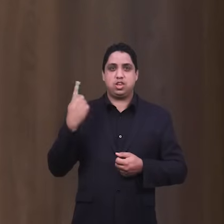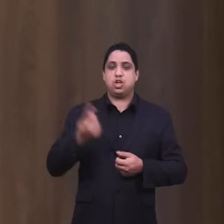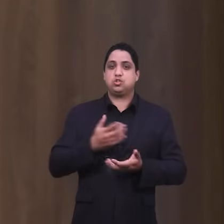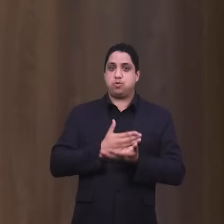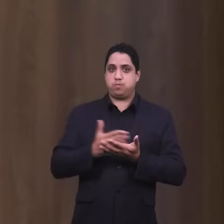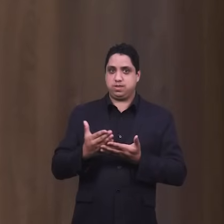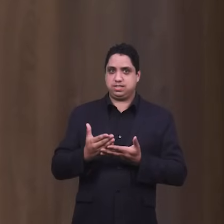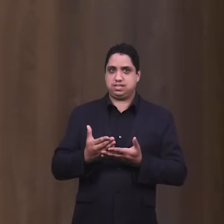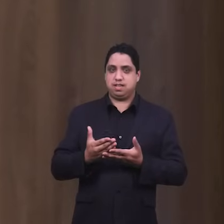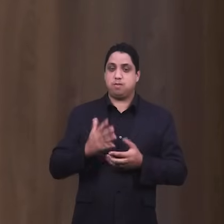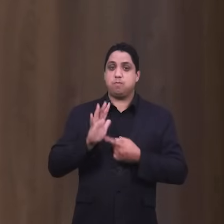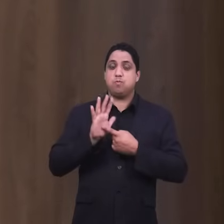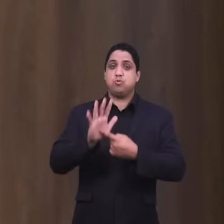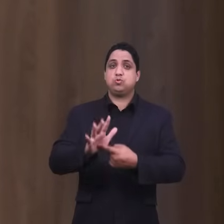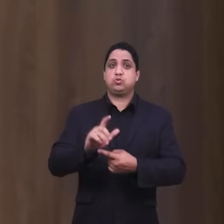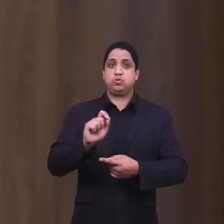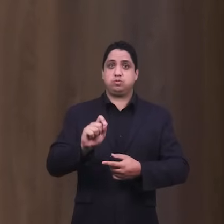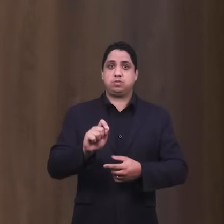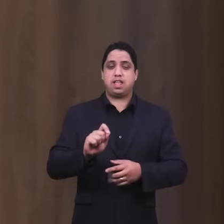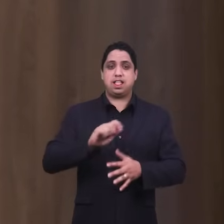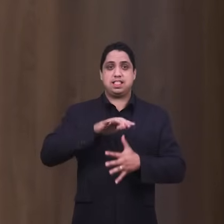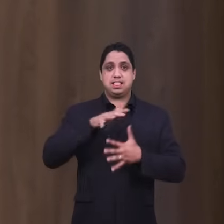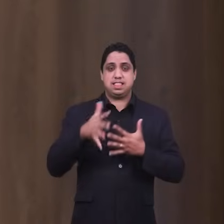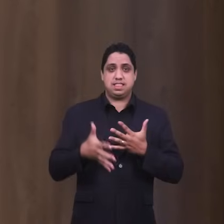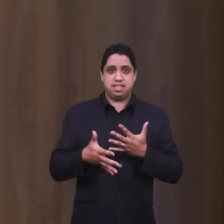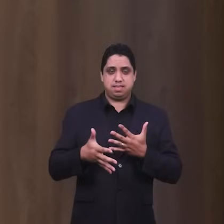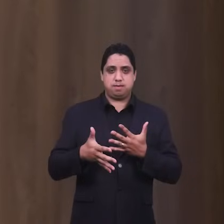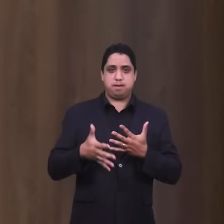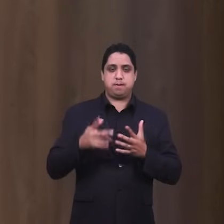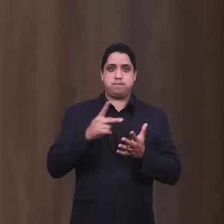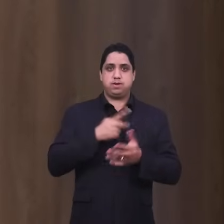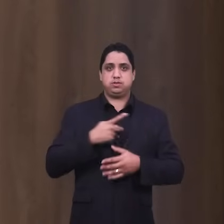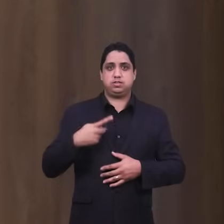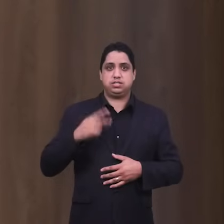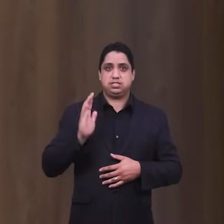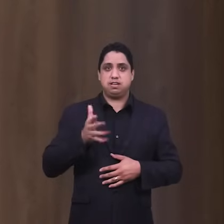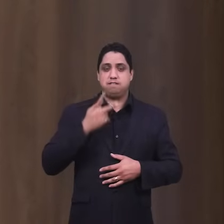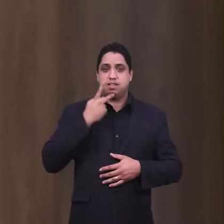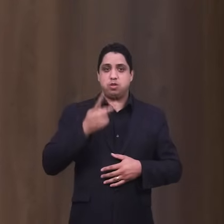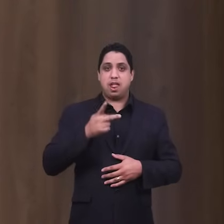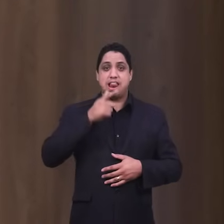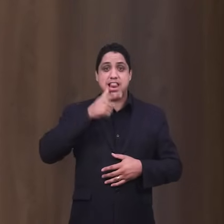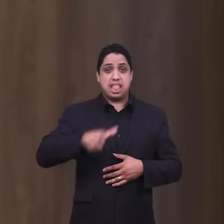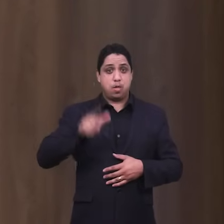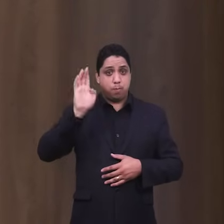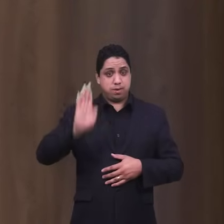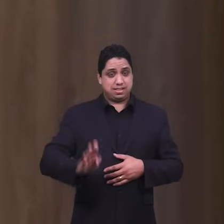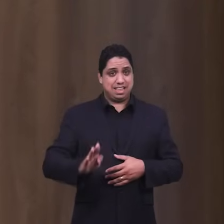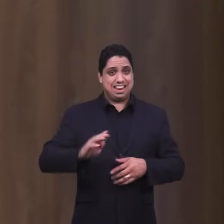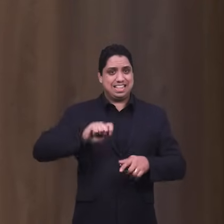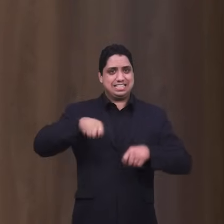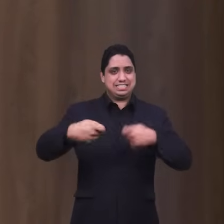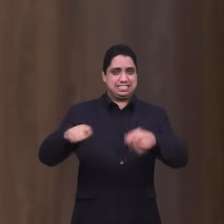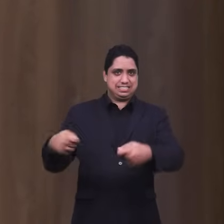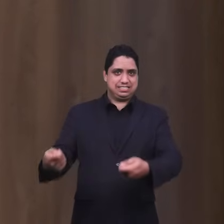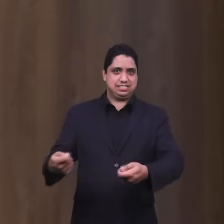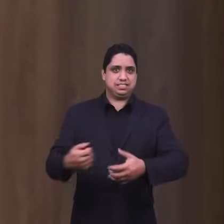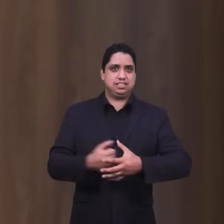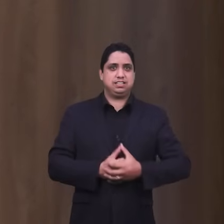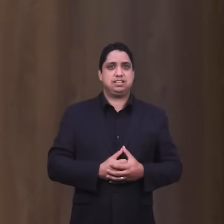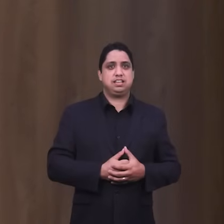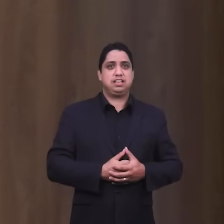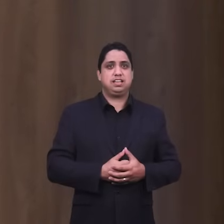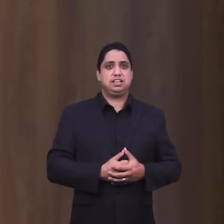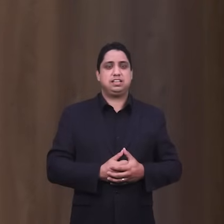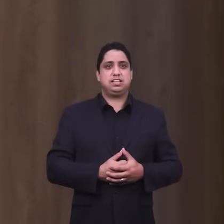vamos começar falando Libras, como o pastor bem disse, língua brasileira de sinais,